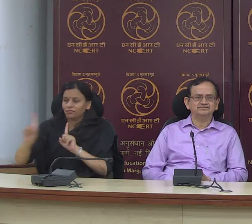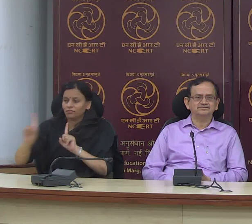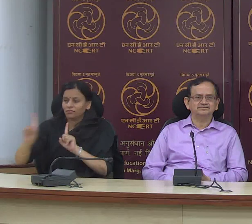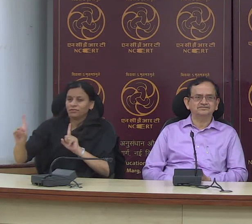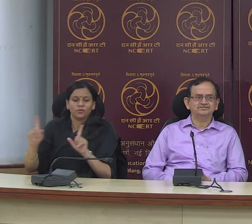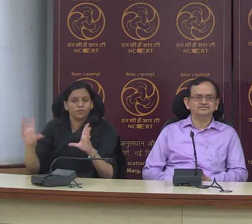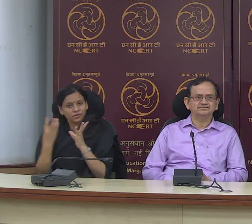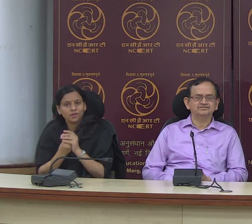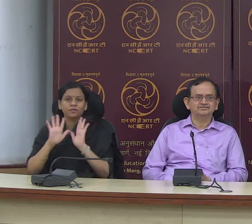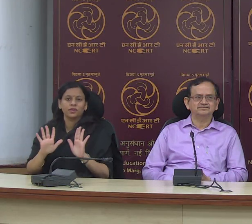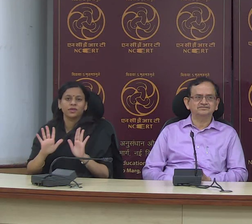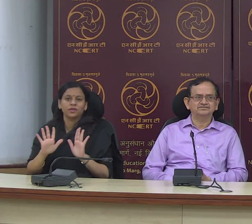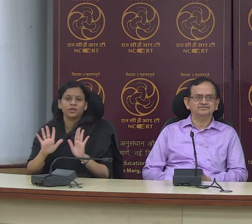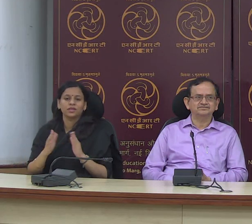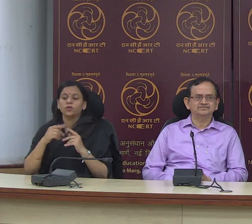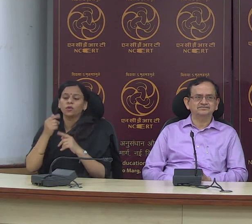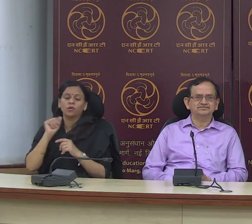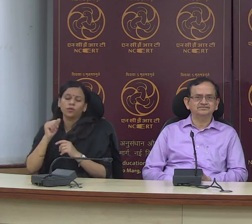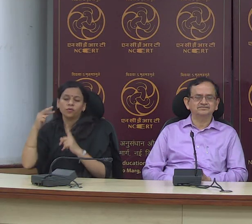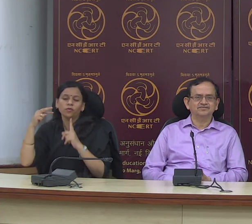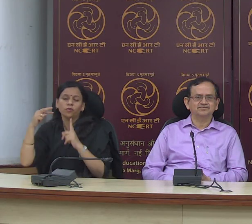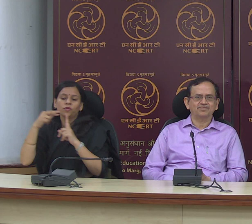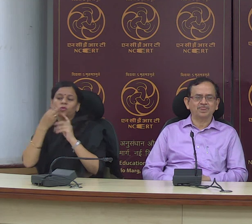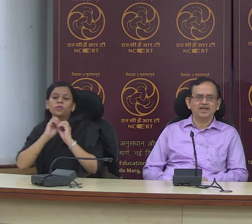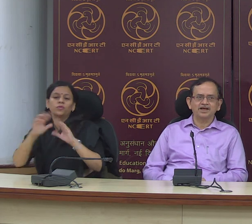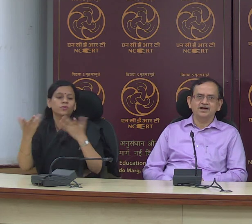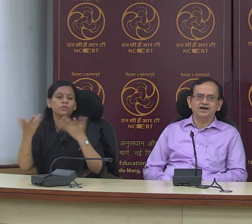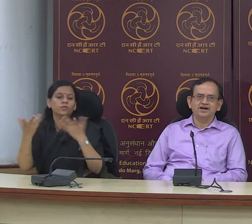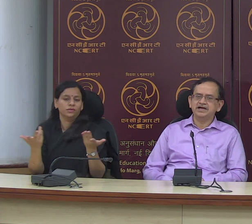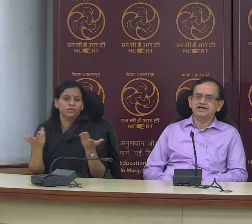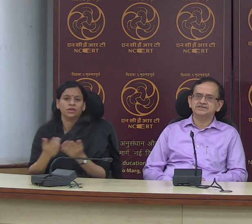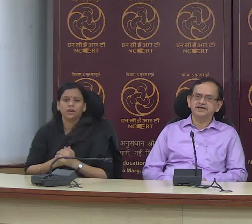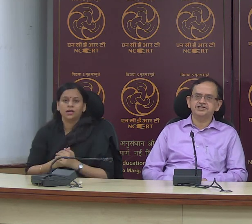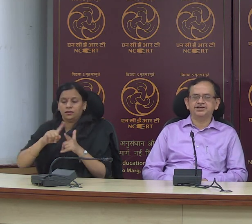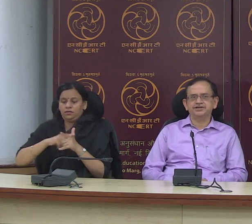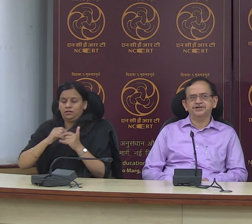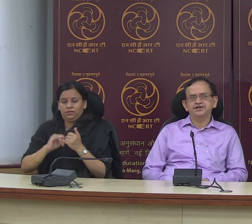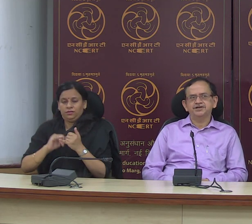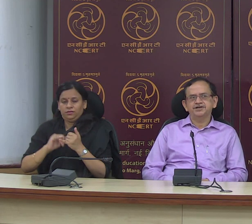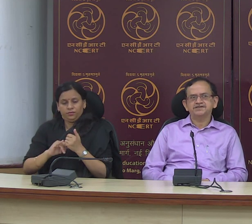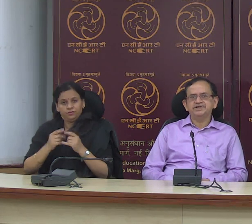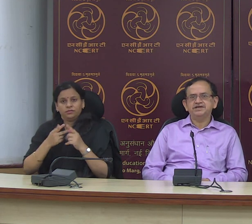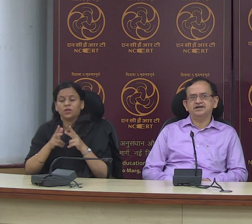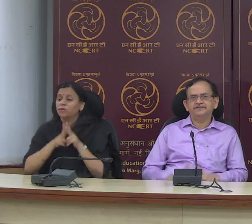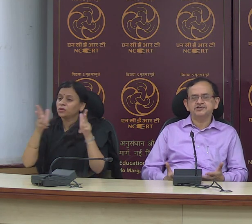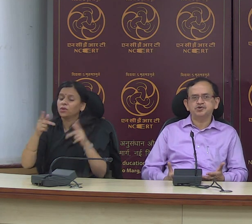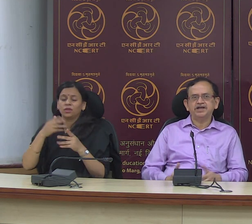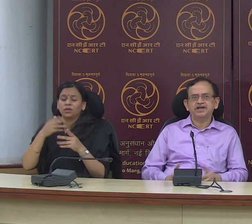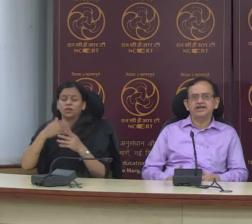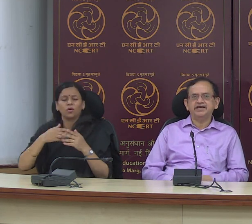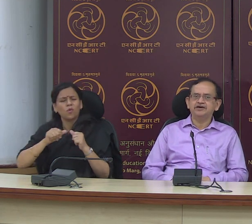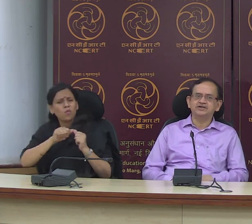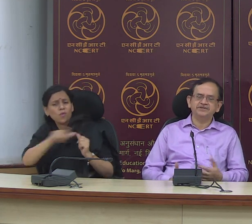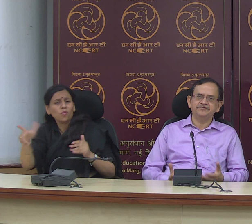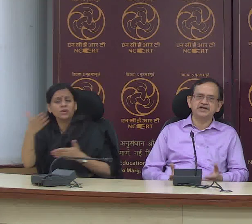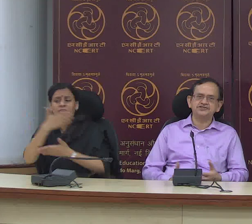सबके लिए एक समतामूलक क्या आप अपना संदेश देना चाहेंगे? मेरा संदेश सभी दिव्यांगजनों के